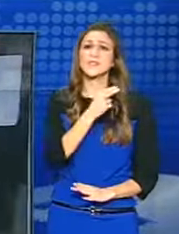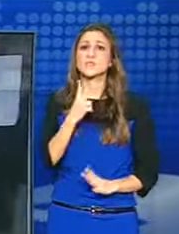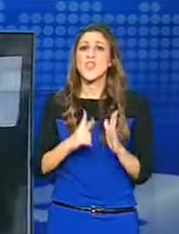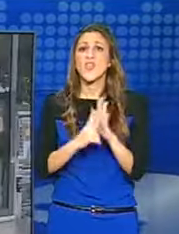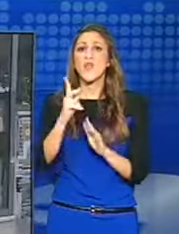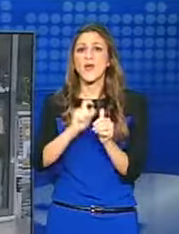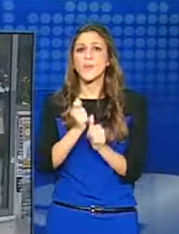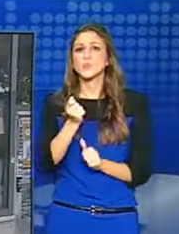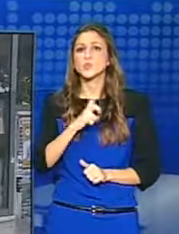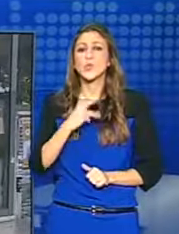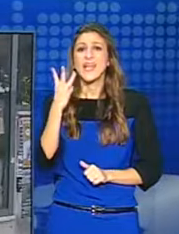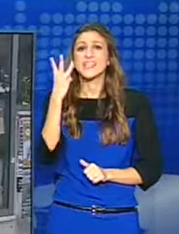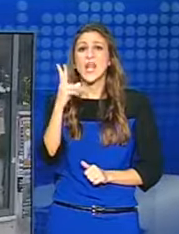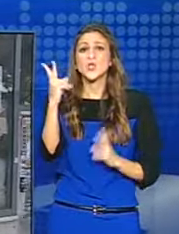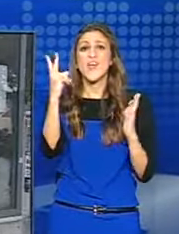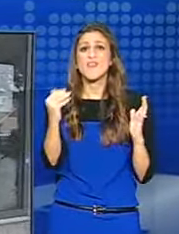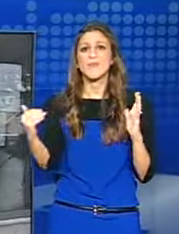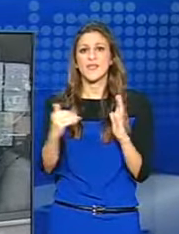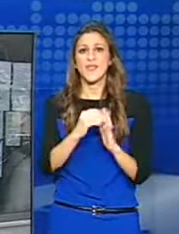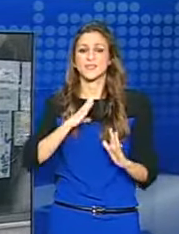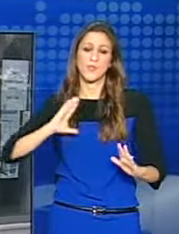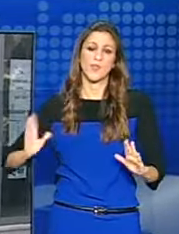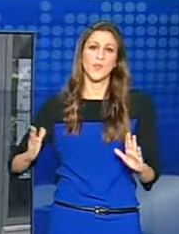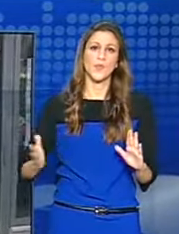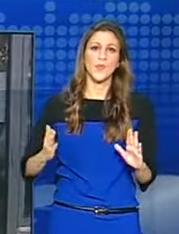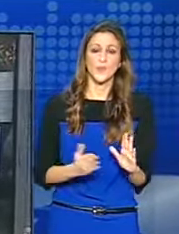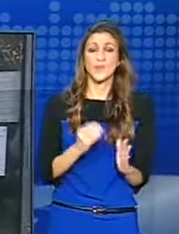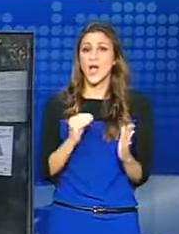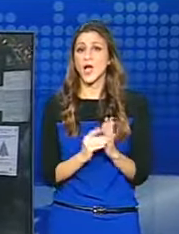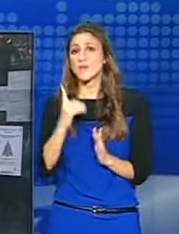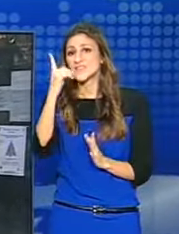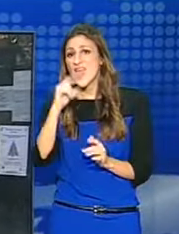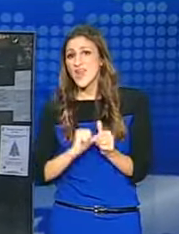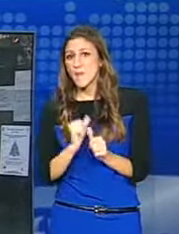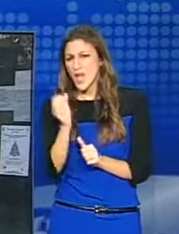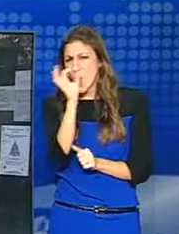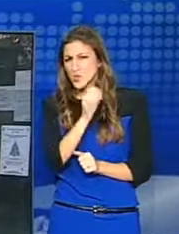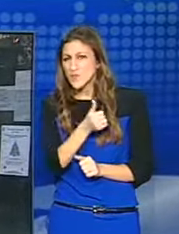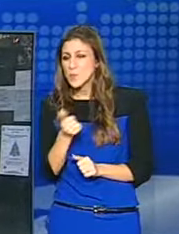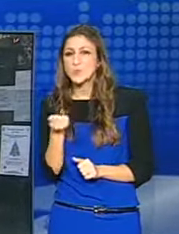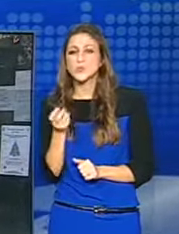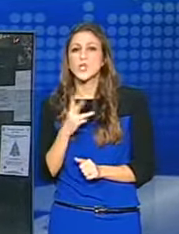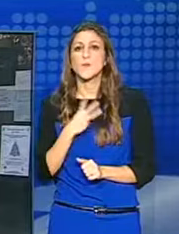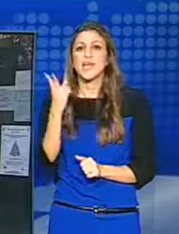περίπου 370.000 άτομα έχασαν τη δουλειά τους τον τελευταίο χρόνο ενώ μόνο τον οκτώβριο οι άνεργοι αυξήθηκαν